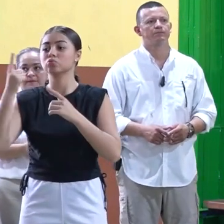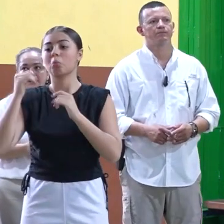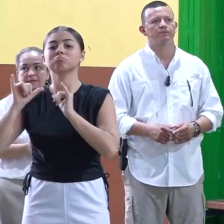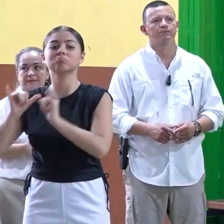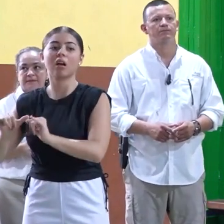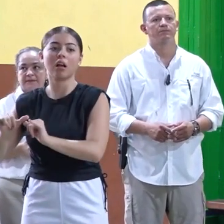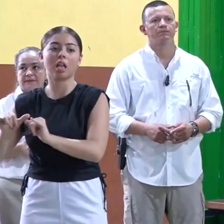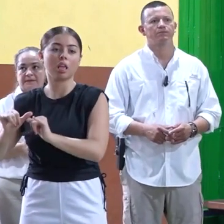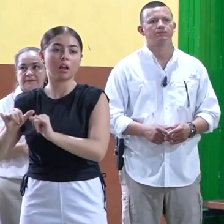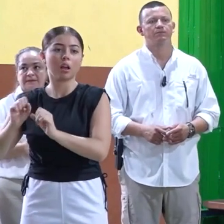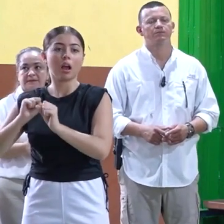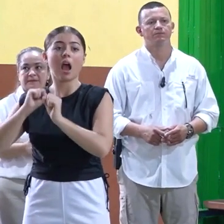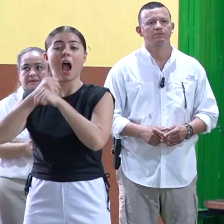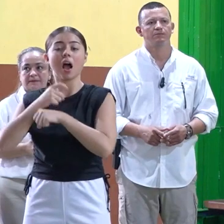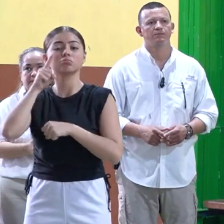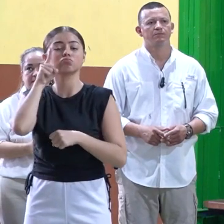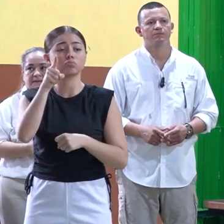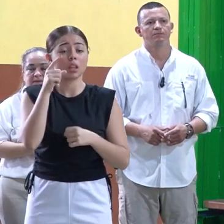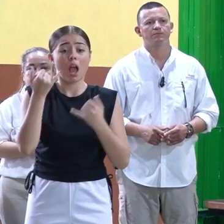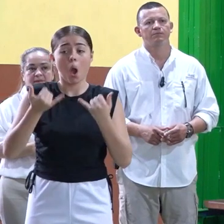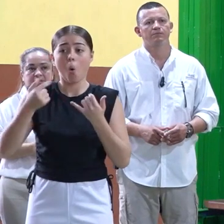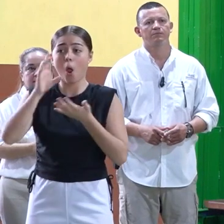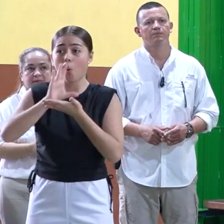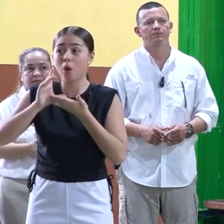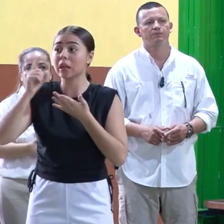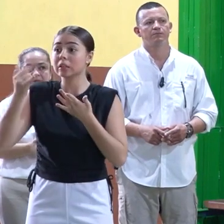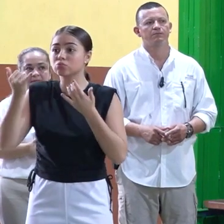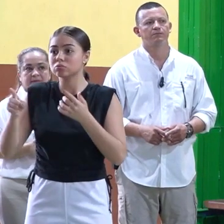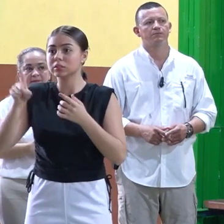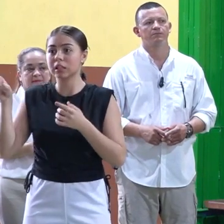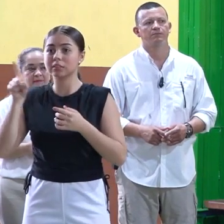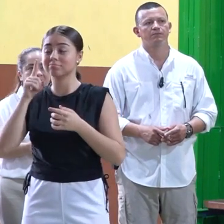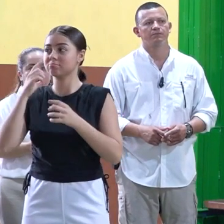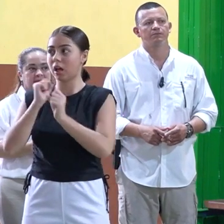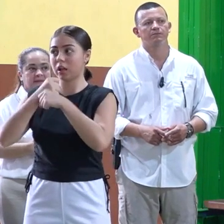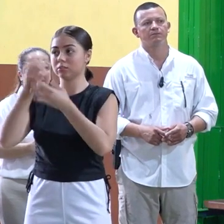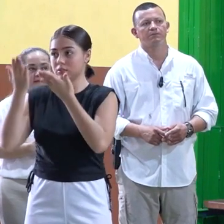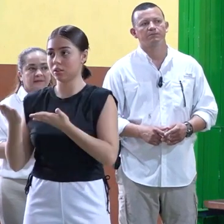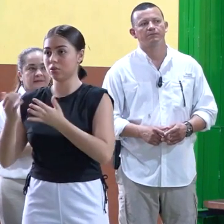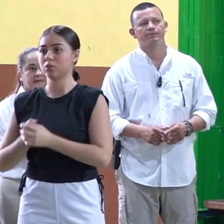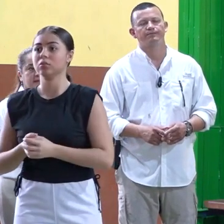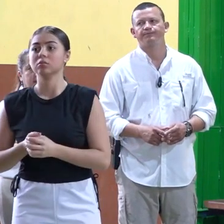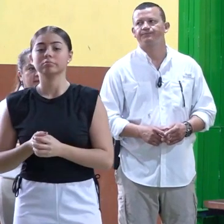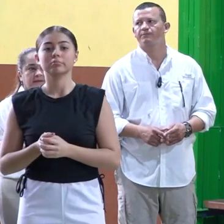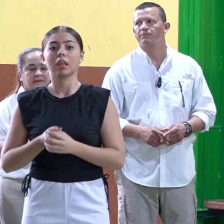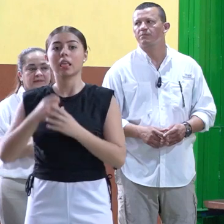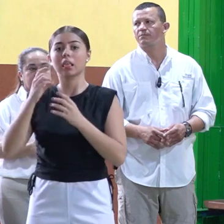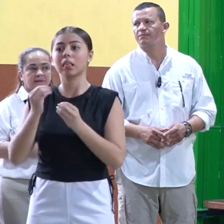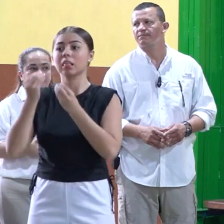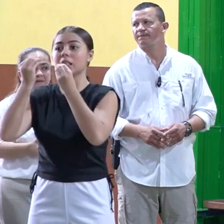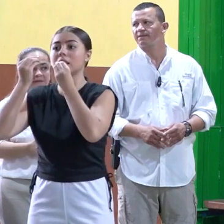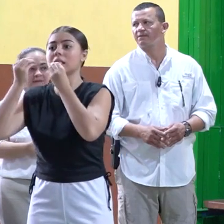hacen lo que a ustedes en este colegio están haciendo: darle las herramientas en el